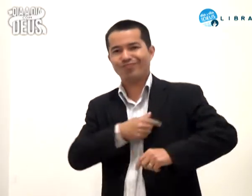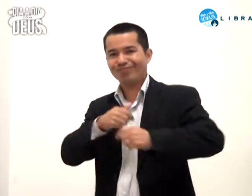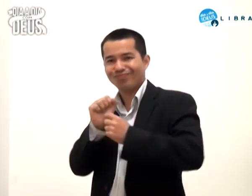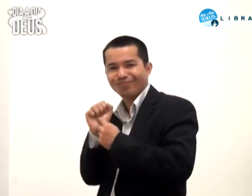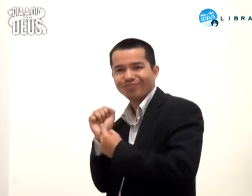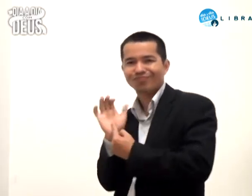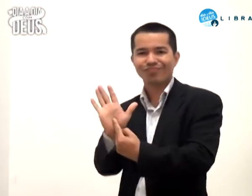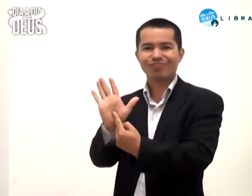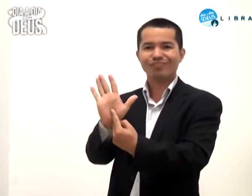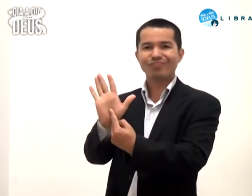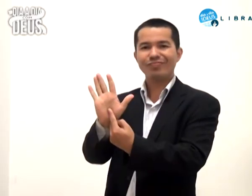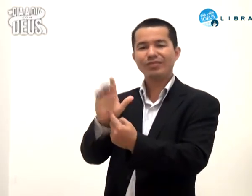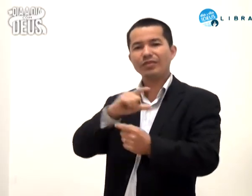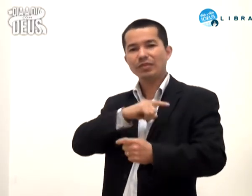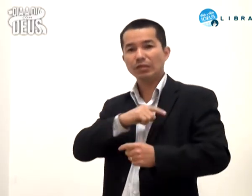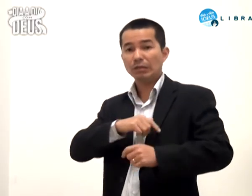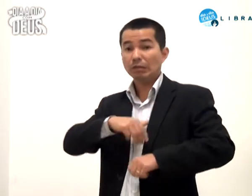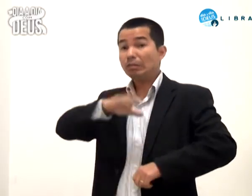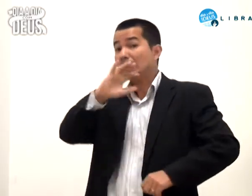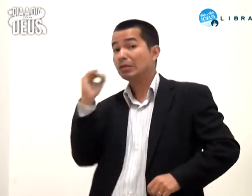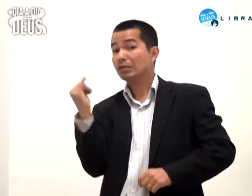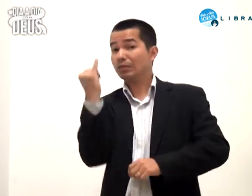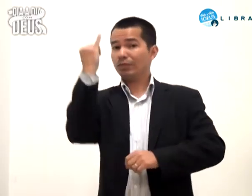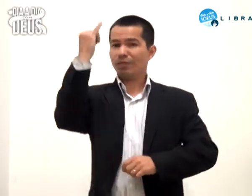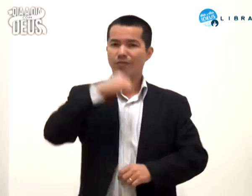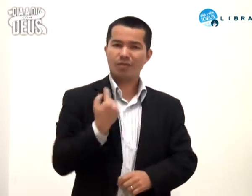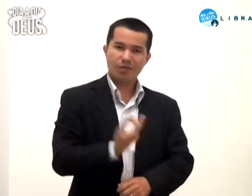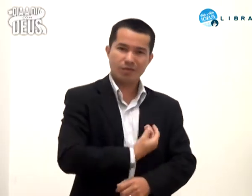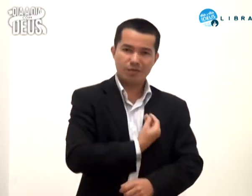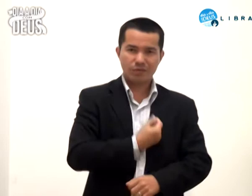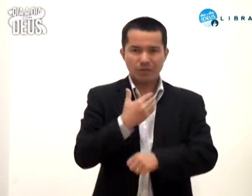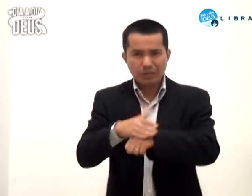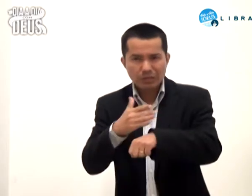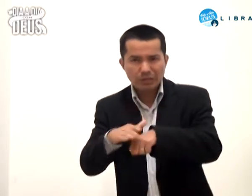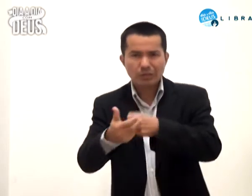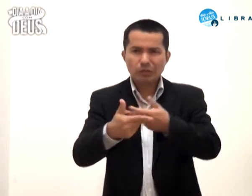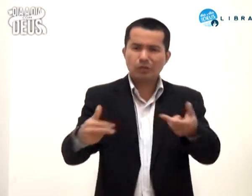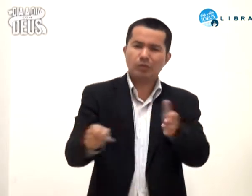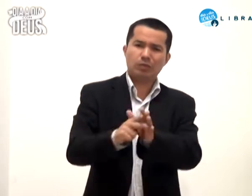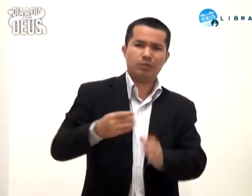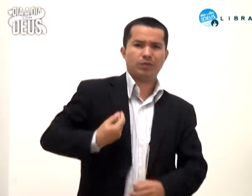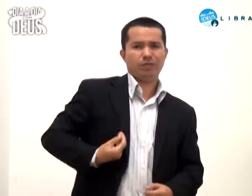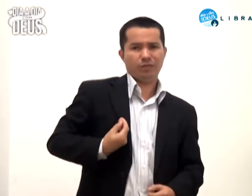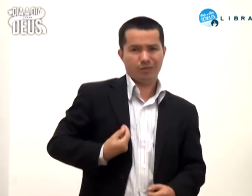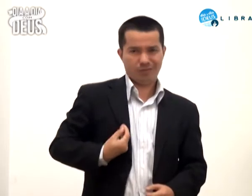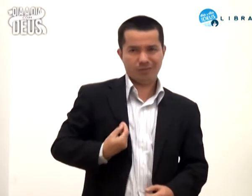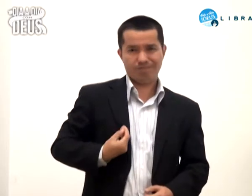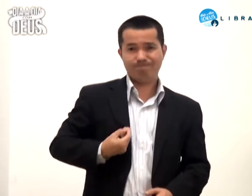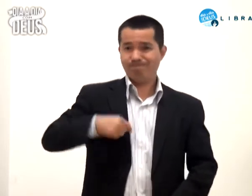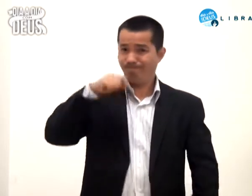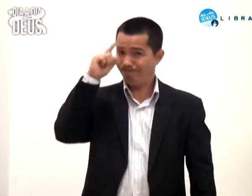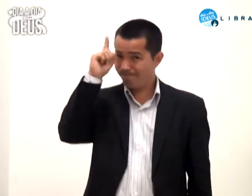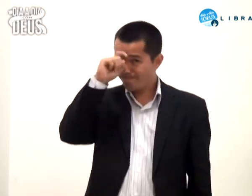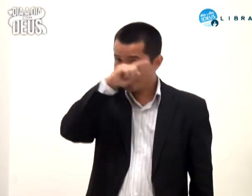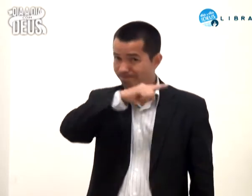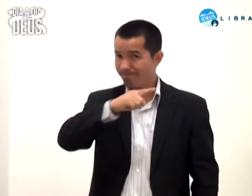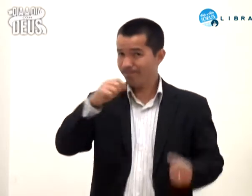os verdadeiros tesouros da nossa vida em questões práticas do nosso dia a dia. O quinto princípio que a